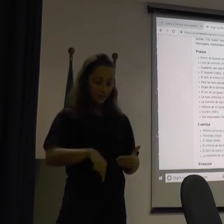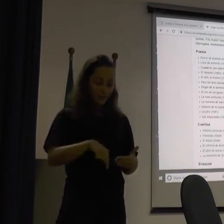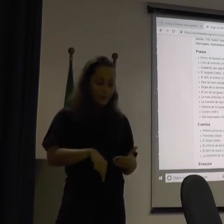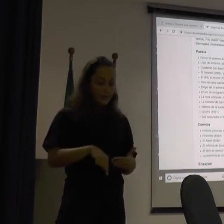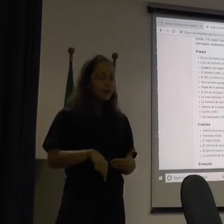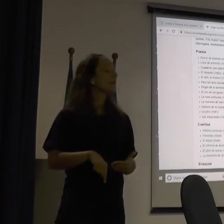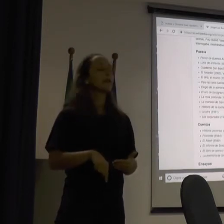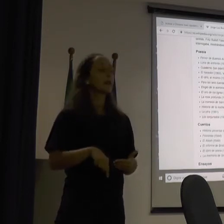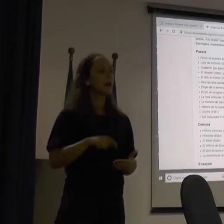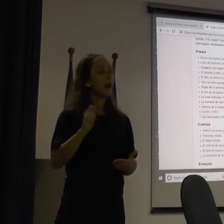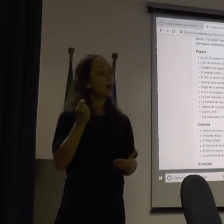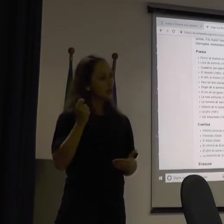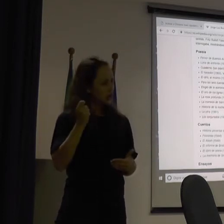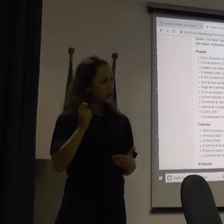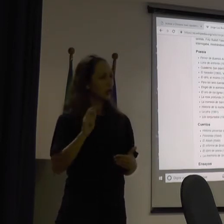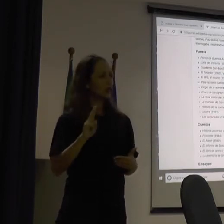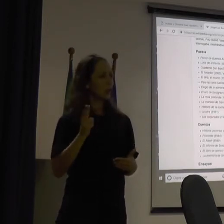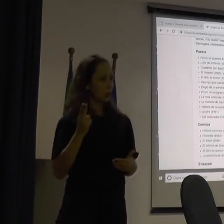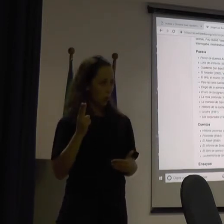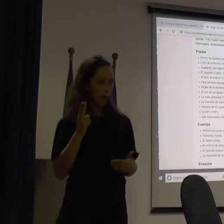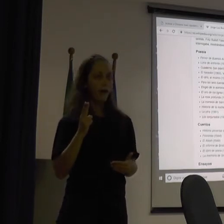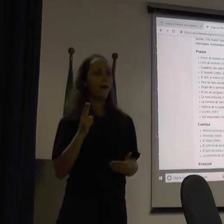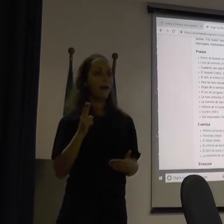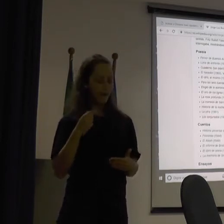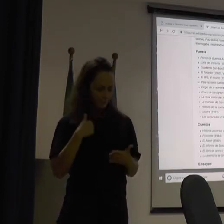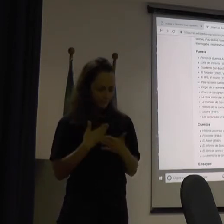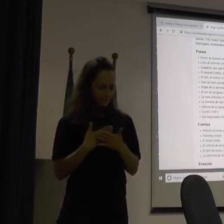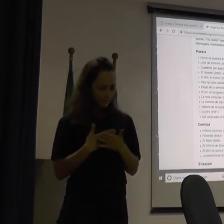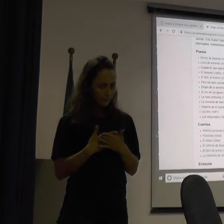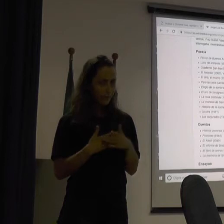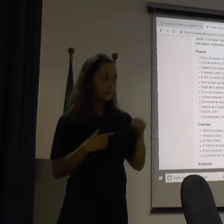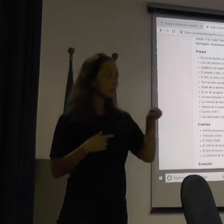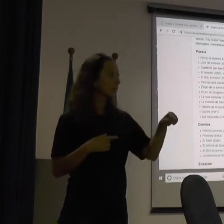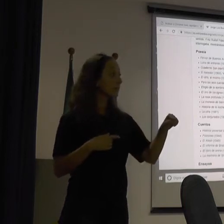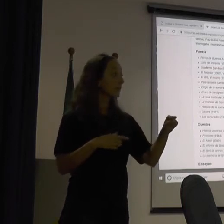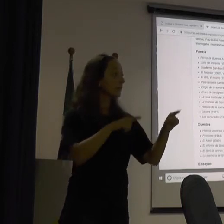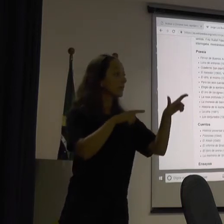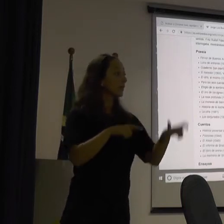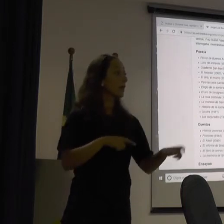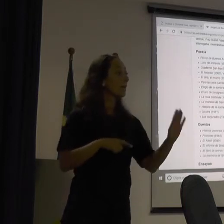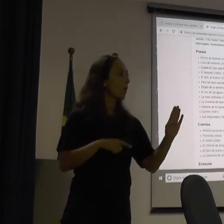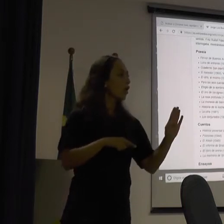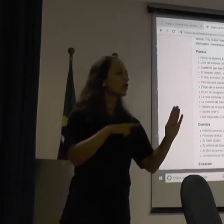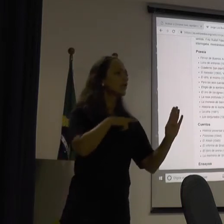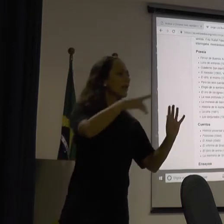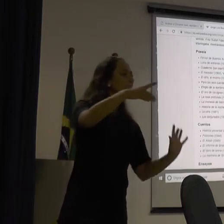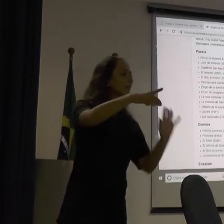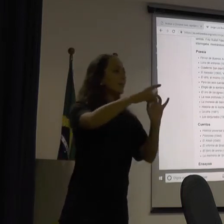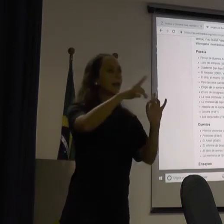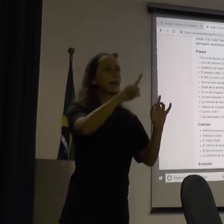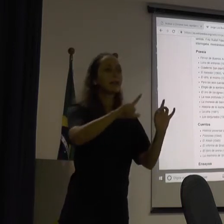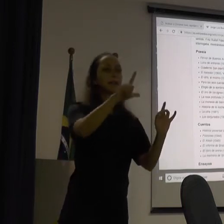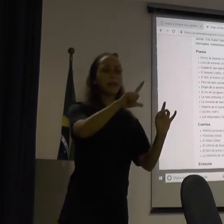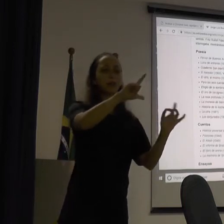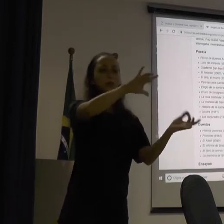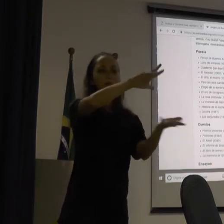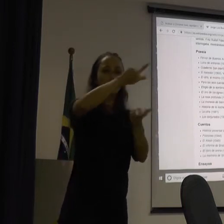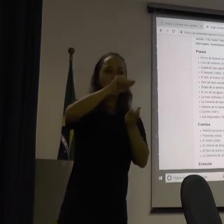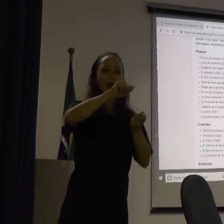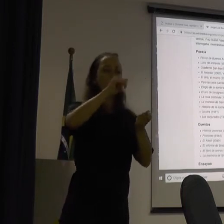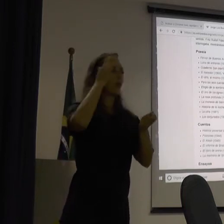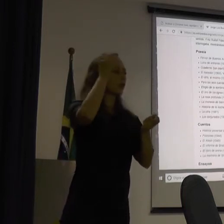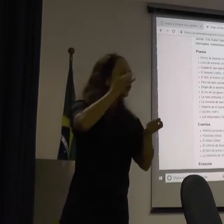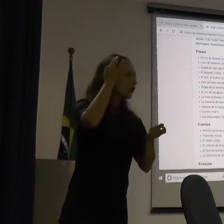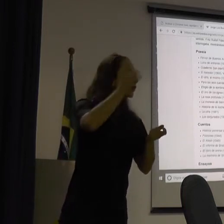estava, através do Borges, eu estava inserido com toda a literatura mundial, com a filosofia, com a história